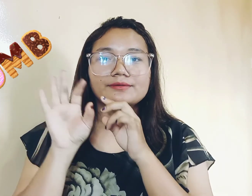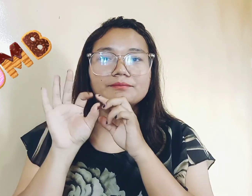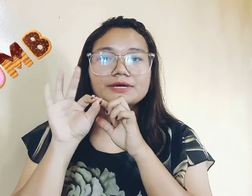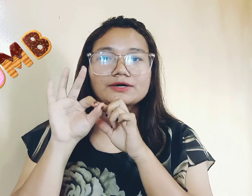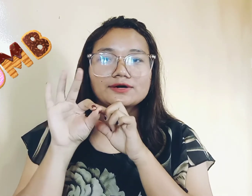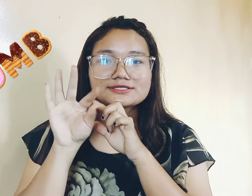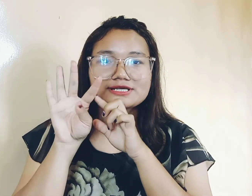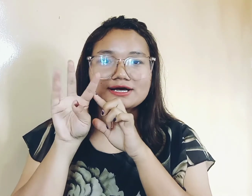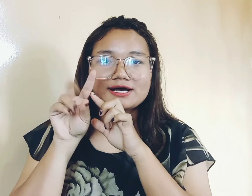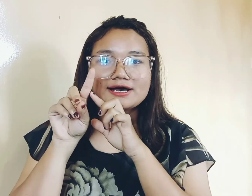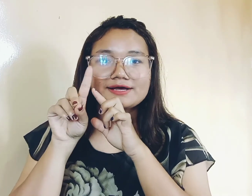ไม่กอบจังเหล